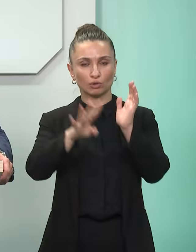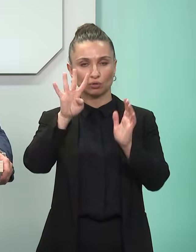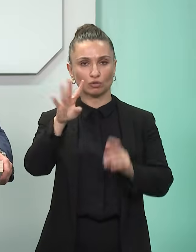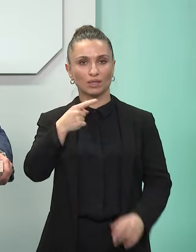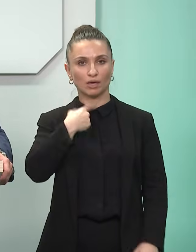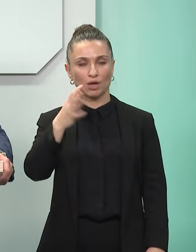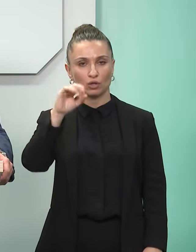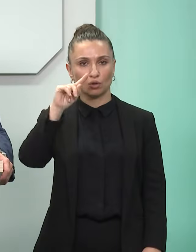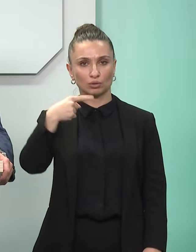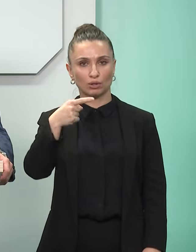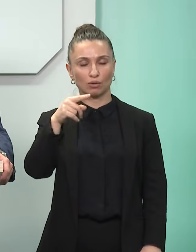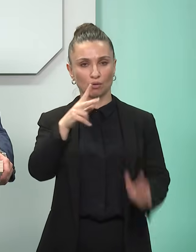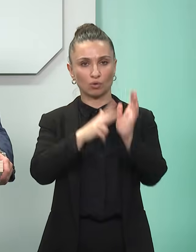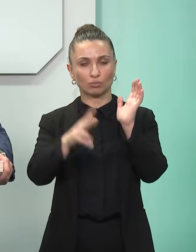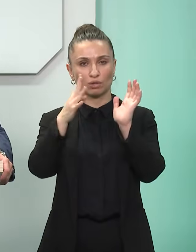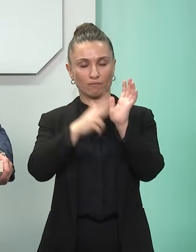2594 ხმა